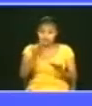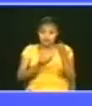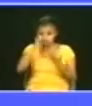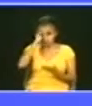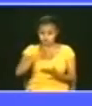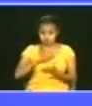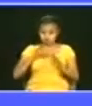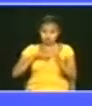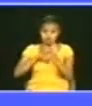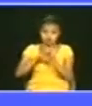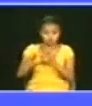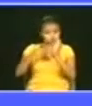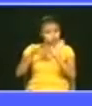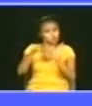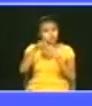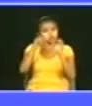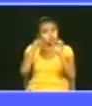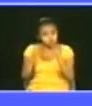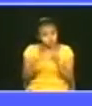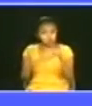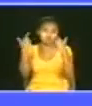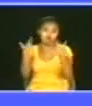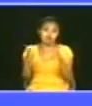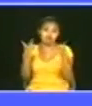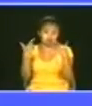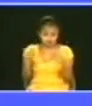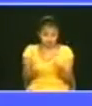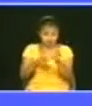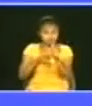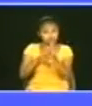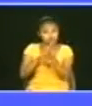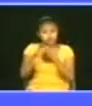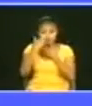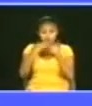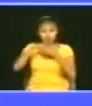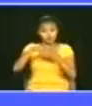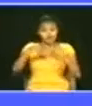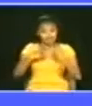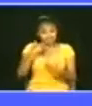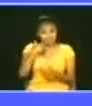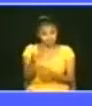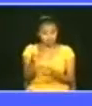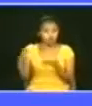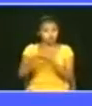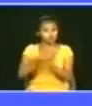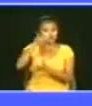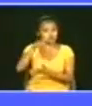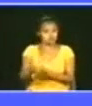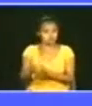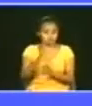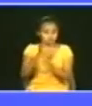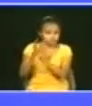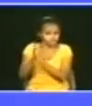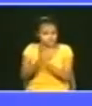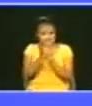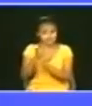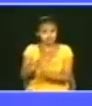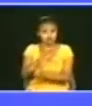ተገልጋዩ ለቫይረሱ ተጋላጭ ሊሆን የሚችልበትን አጋጣሚ፣ ቫይረሱ በደሙ ቢገኝበት ሊወሰድ